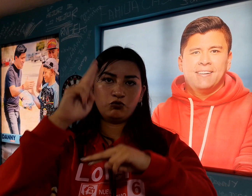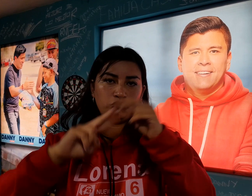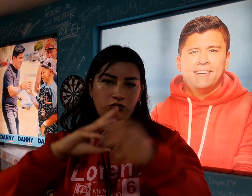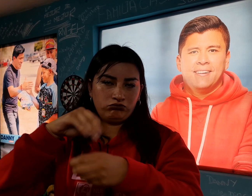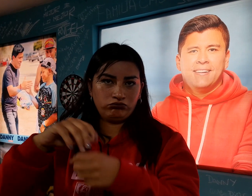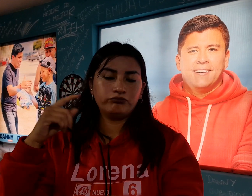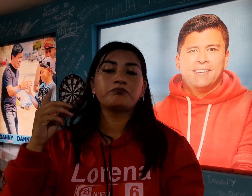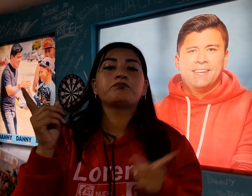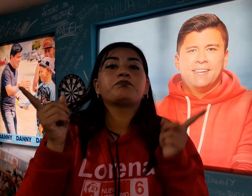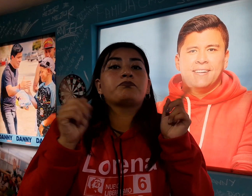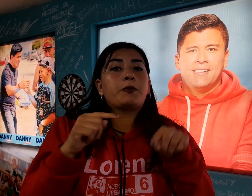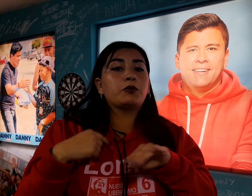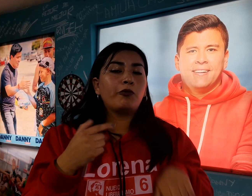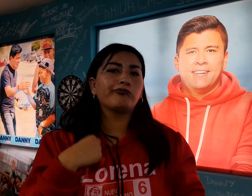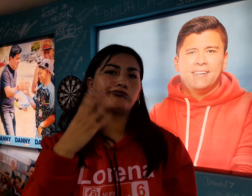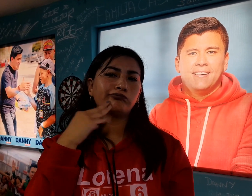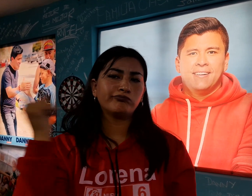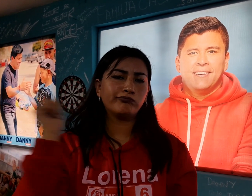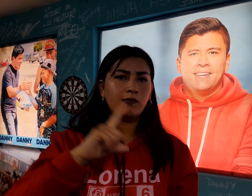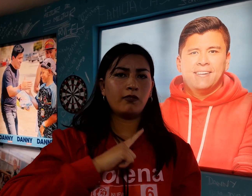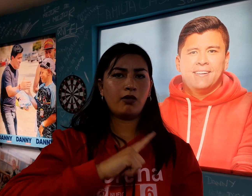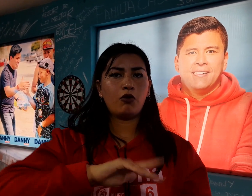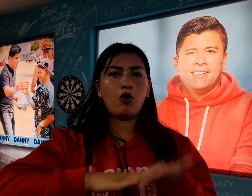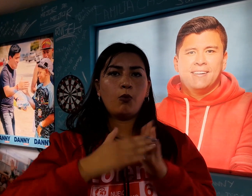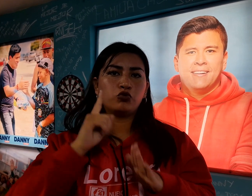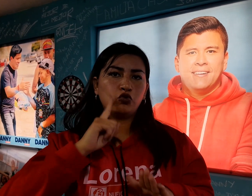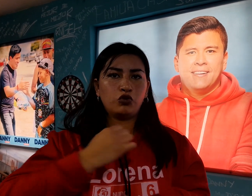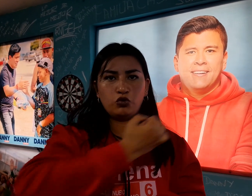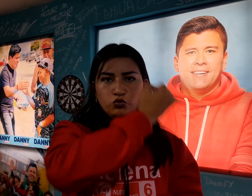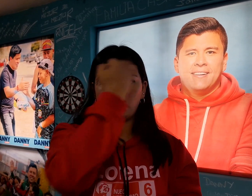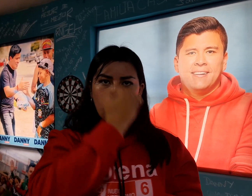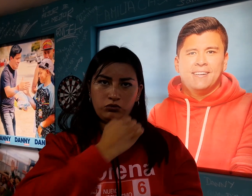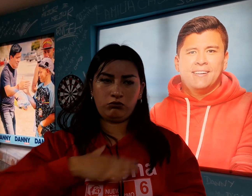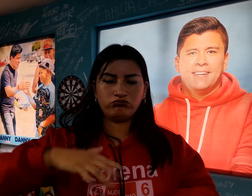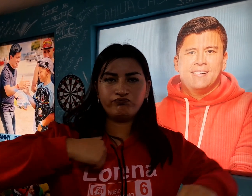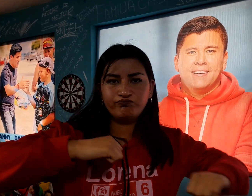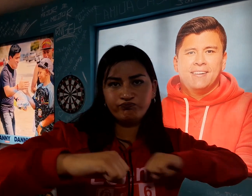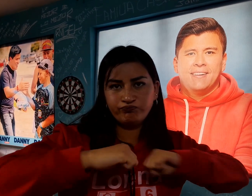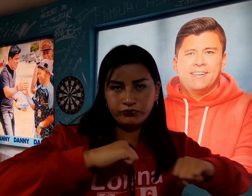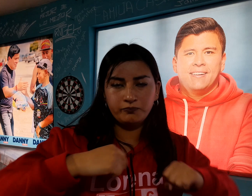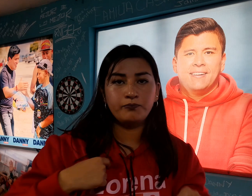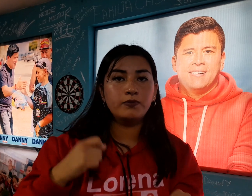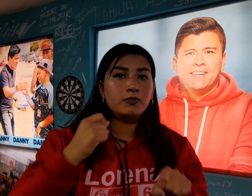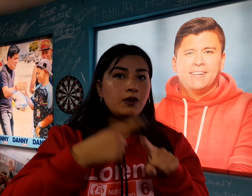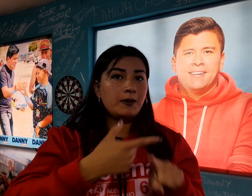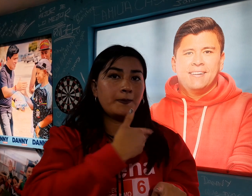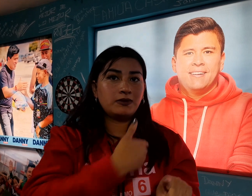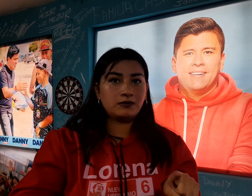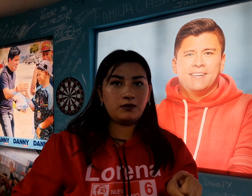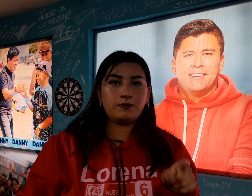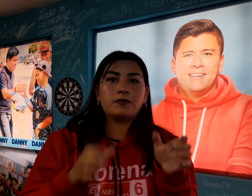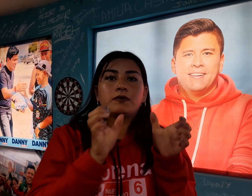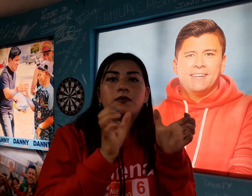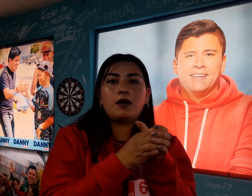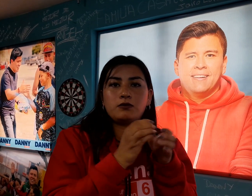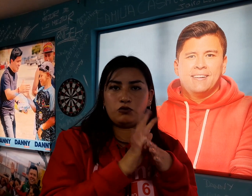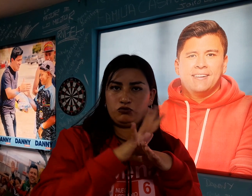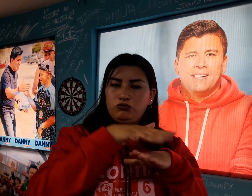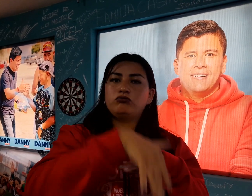trabajo en un grupo de ingenieros, con unos ingenieros. Vengo siendo líder en el municipio de Soacha hace algunos años.